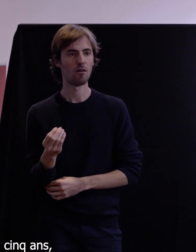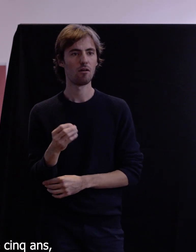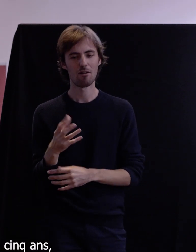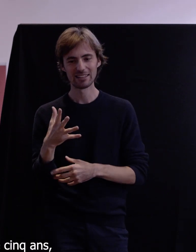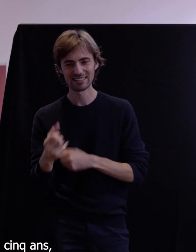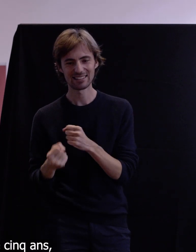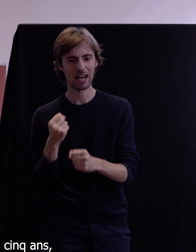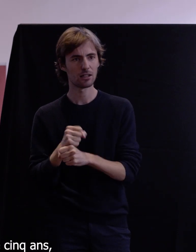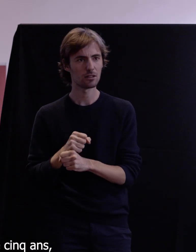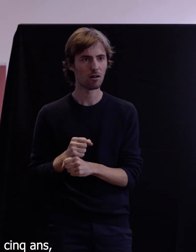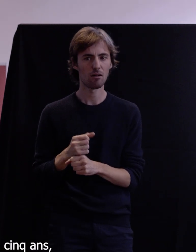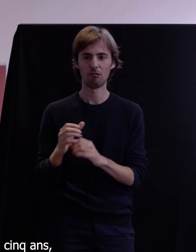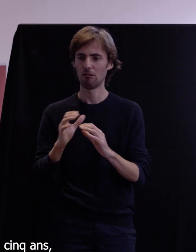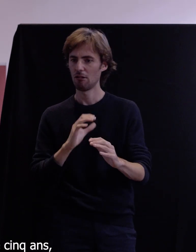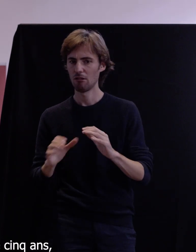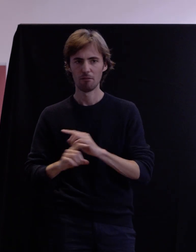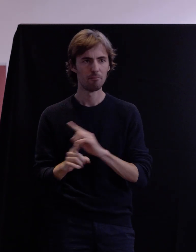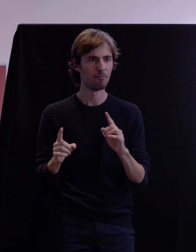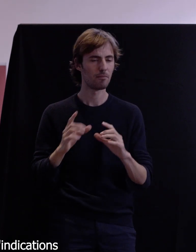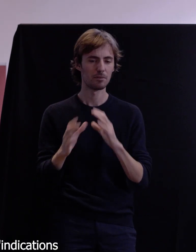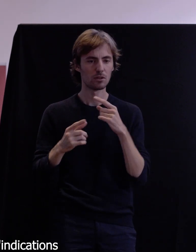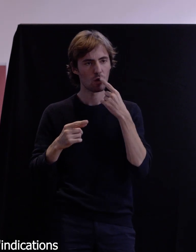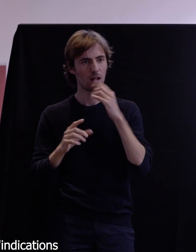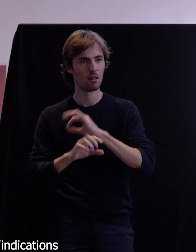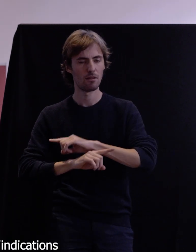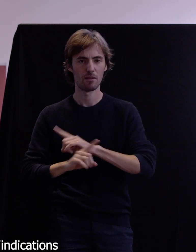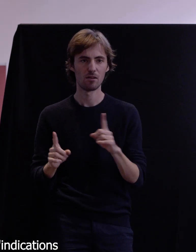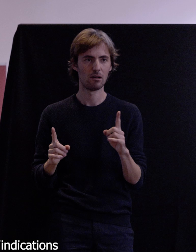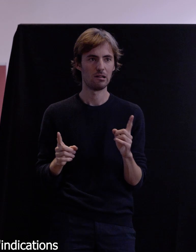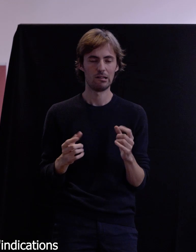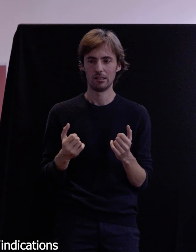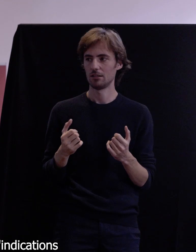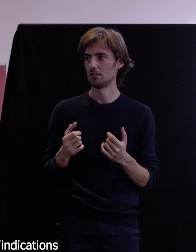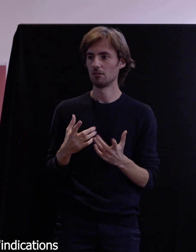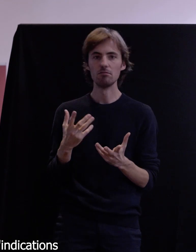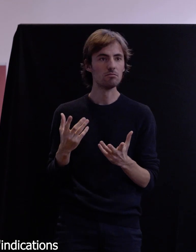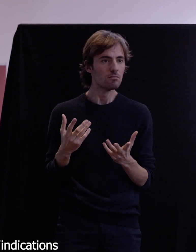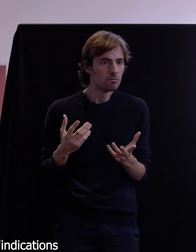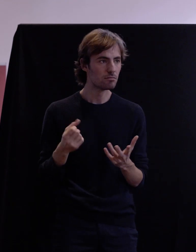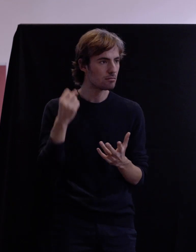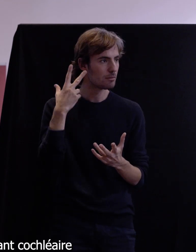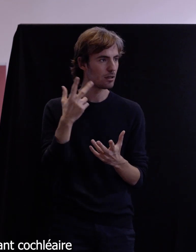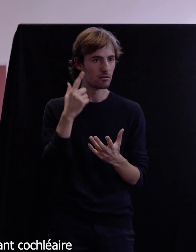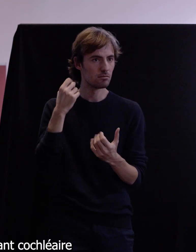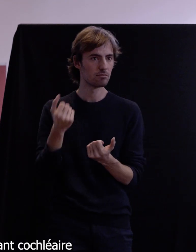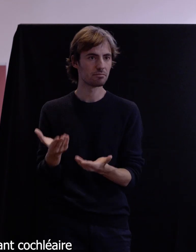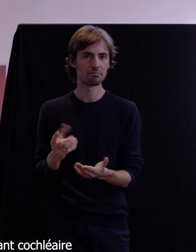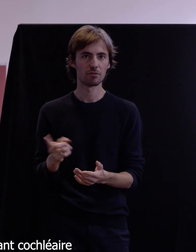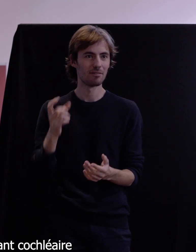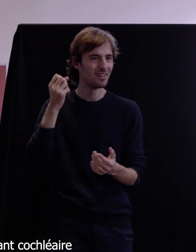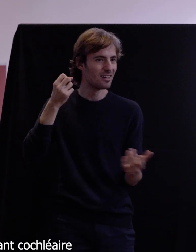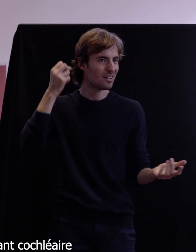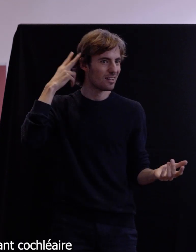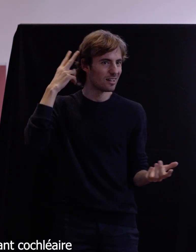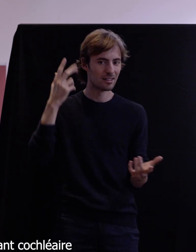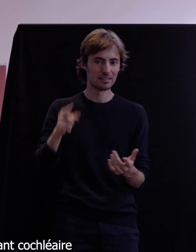plus de 5 ans, qui n'est pas dans la communication orale, il n'y a plus d'indication à proposer un implant cochléaire parce que l'implant cochléaire